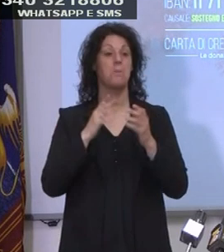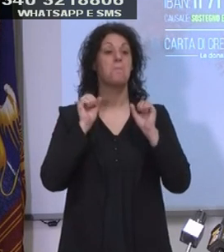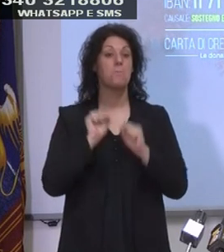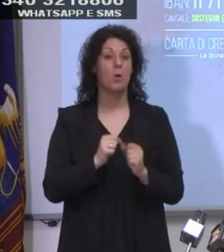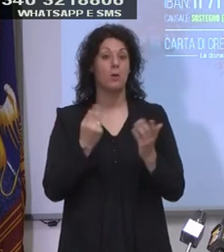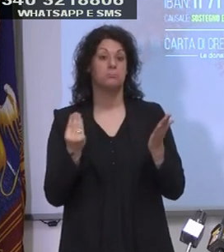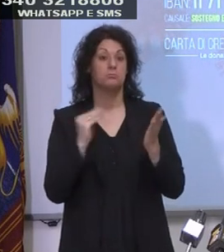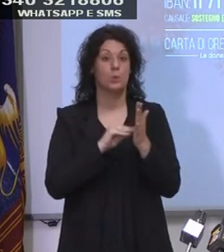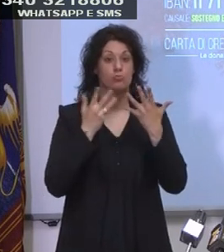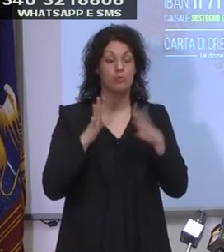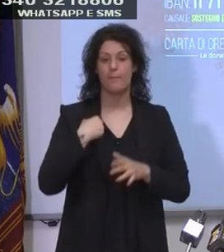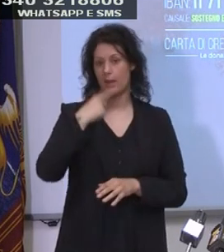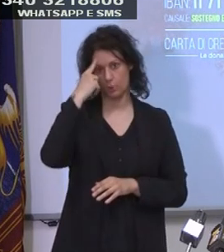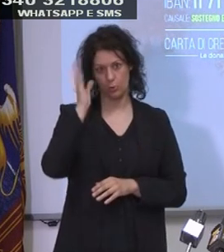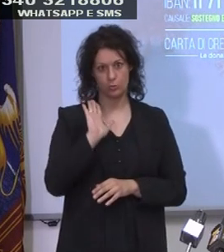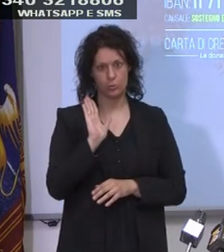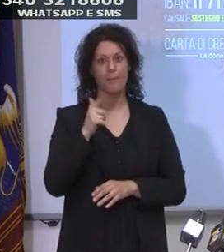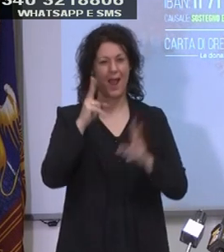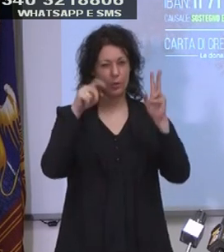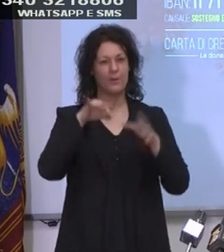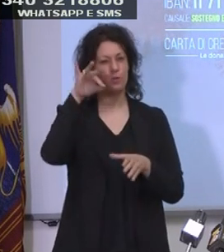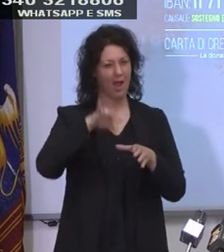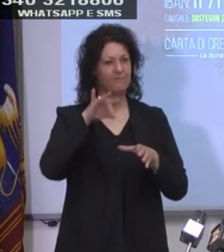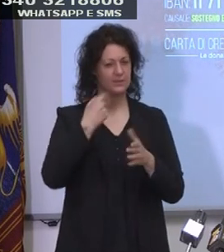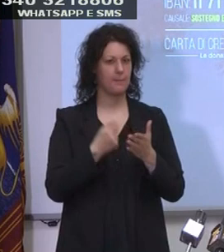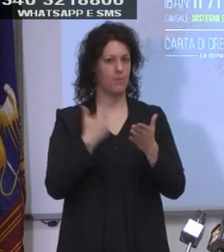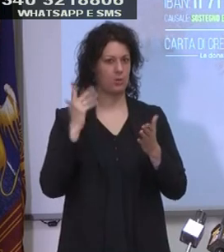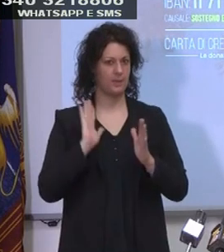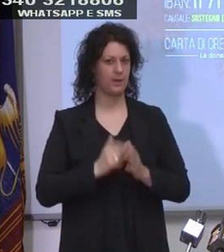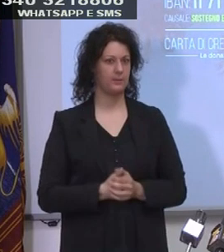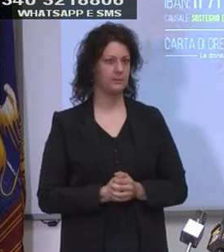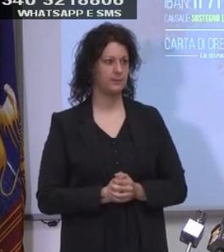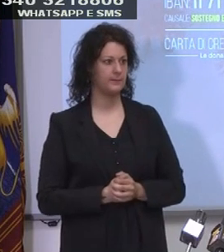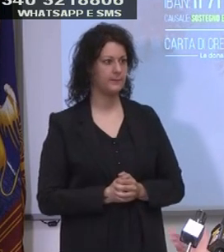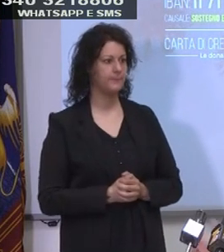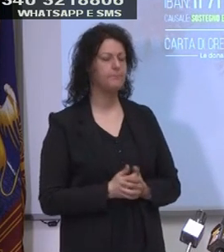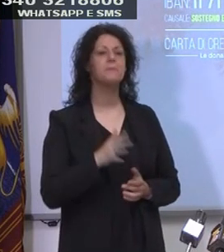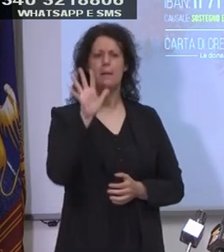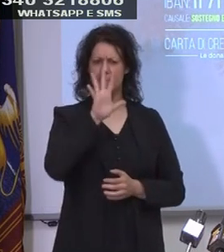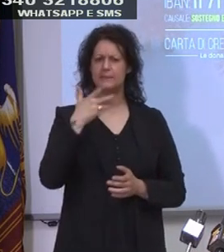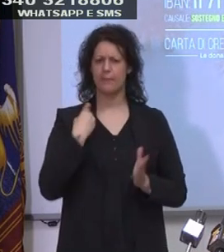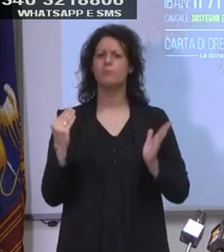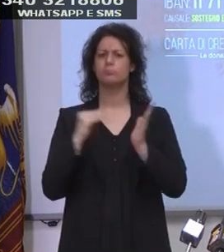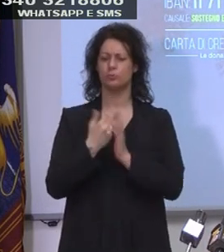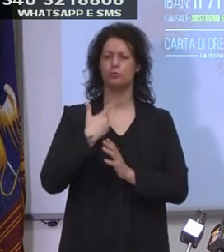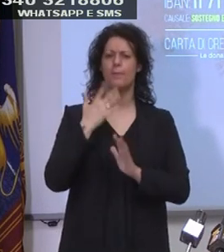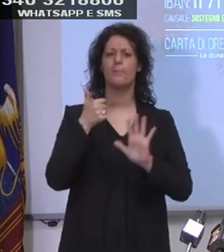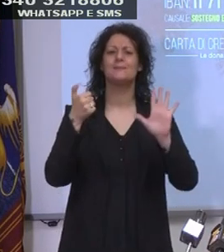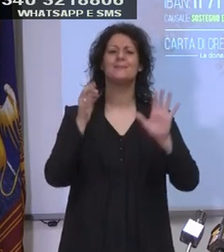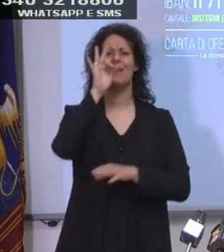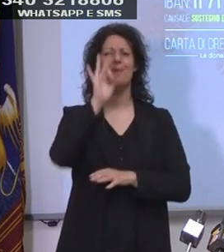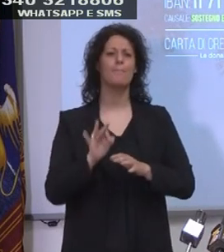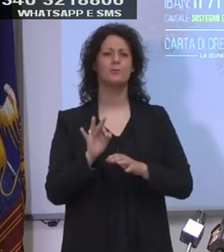nel decreto, non lo so, però il tema degli affitti è importante. Adesso uno sgravio del 60% fiscale. Però per